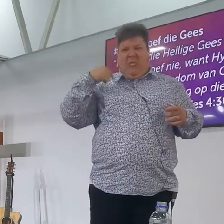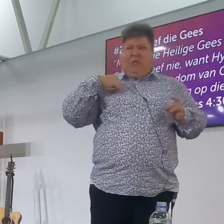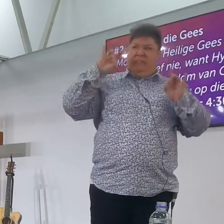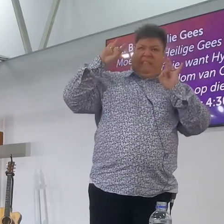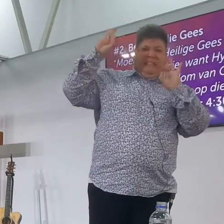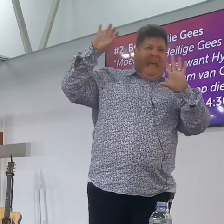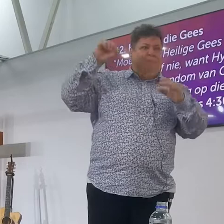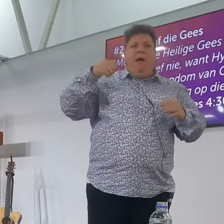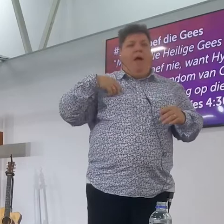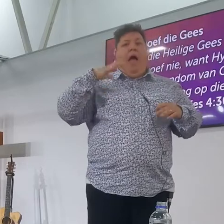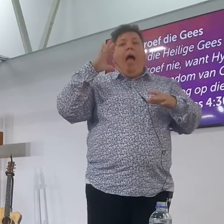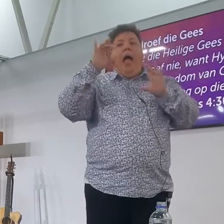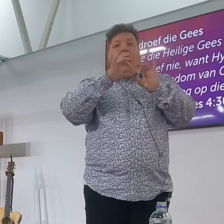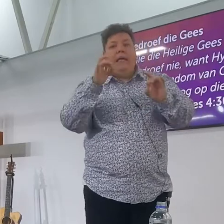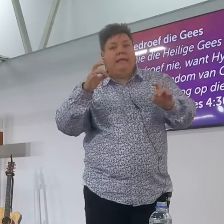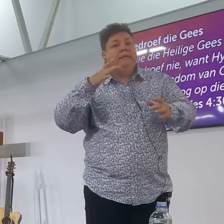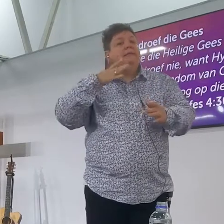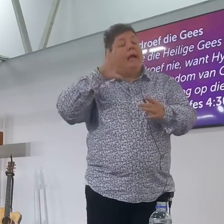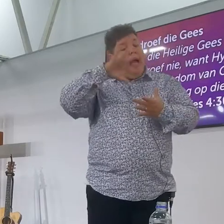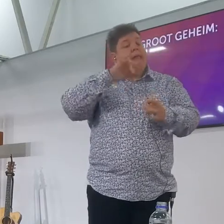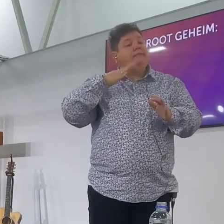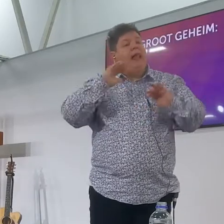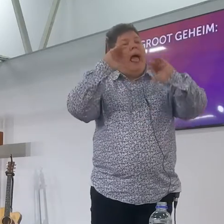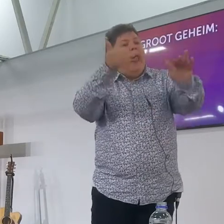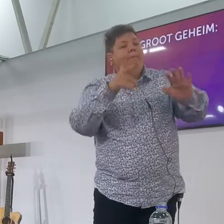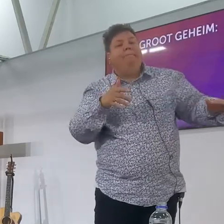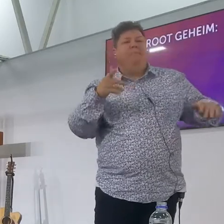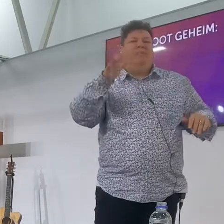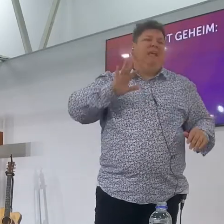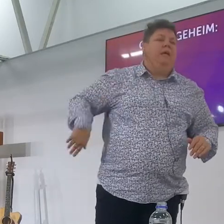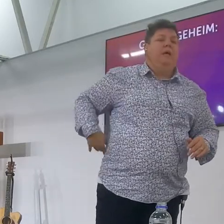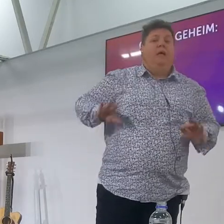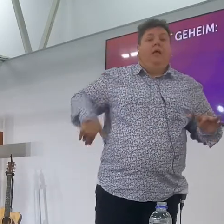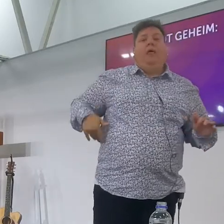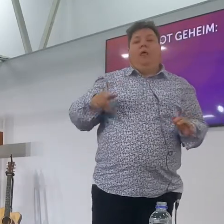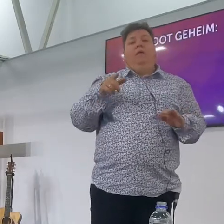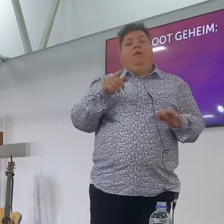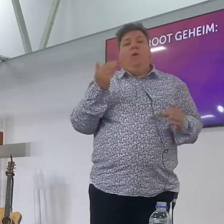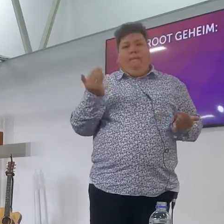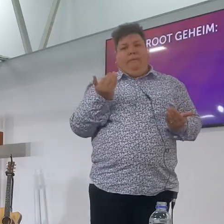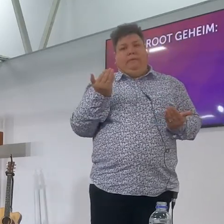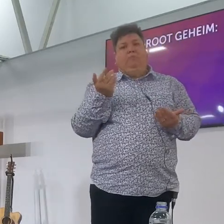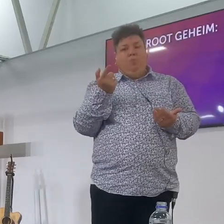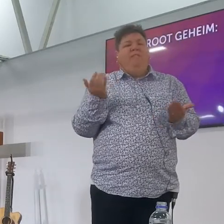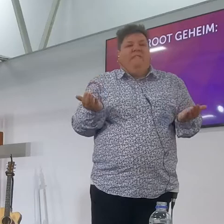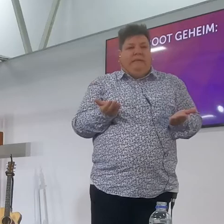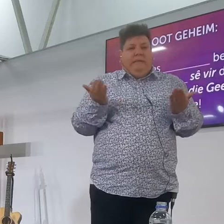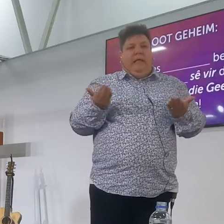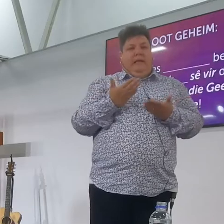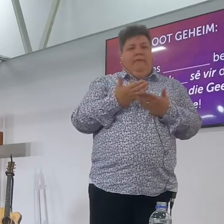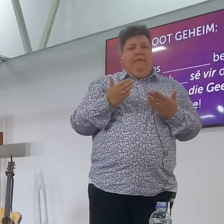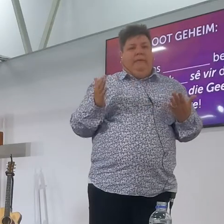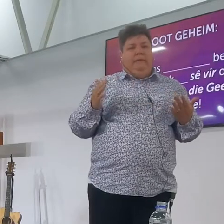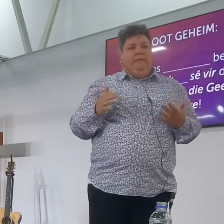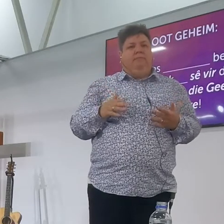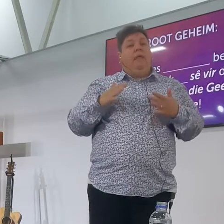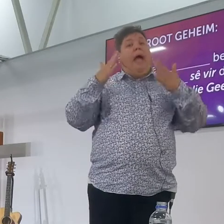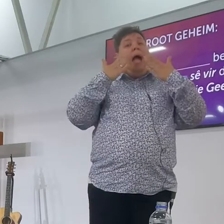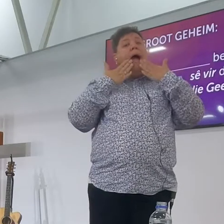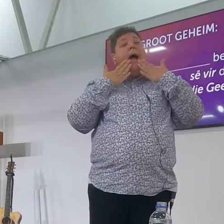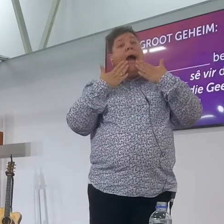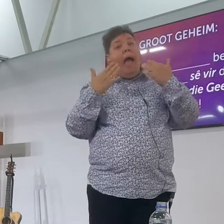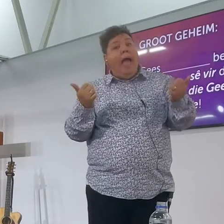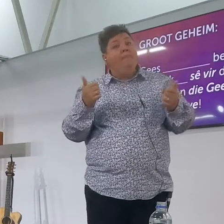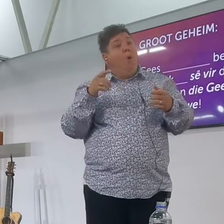koninkryk. En daai twee goed moet ek in my eie lewe kyk, en ek moet versigtig wees daarvoor. So, die groot geheim van geesvervulling. Is jy reg